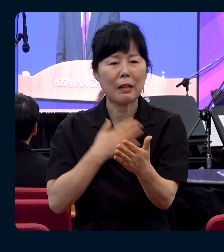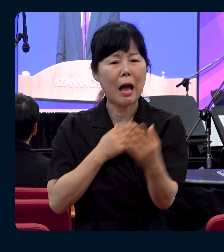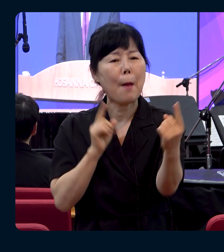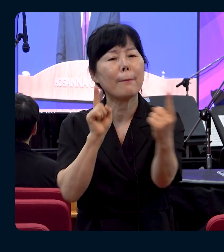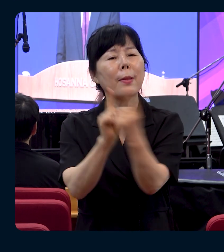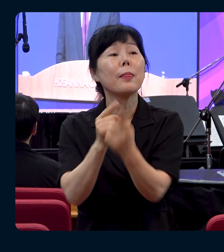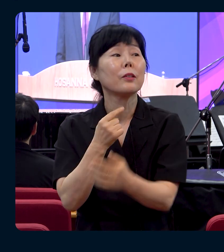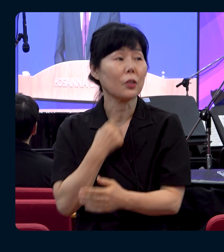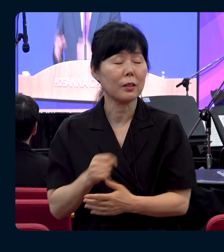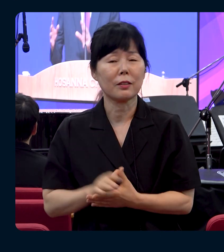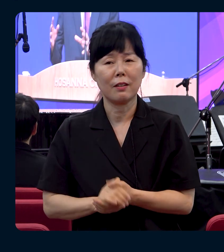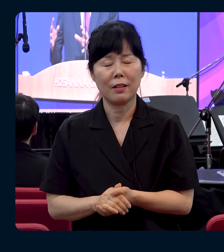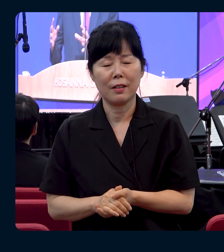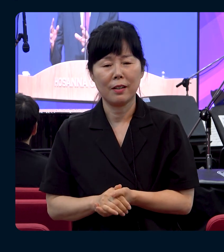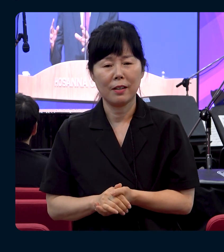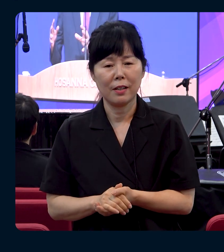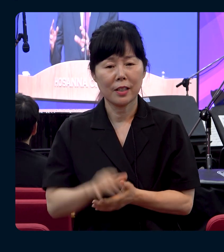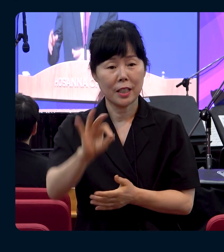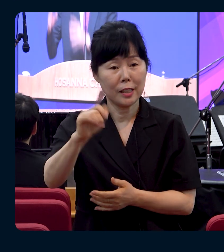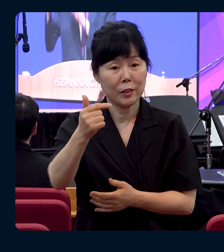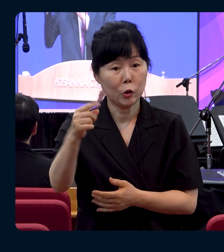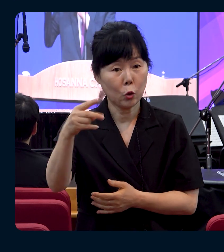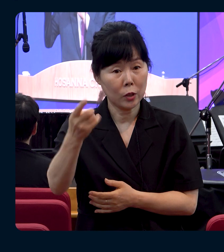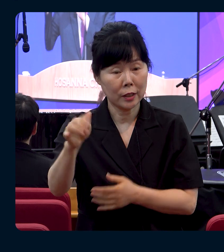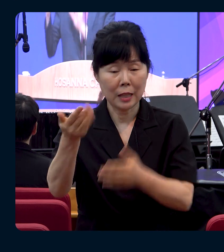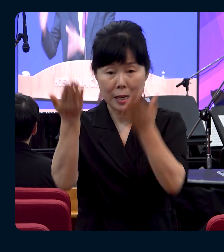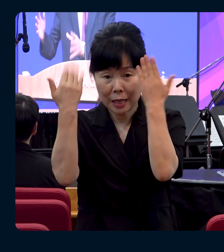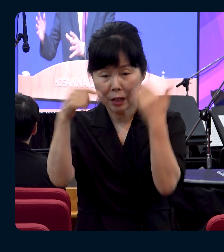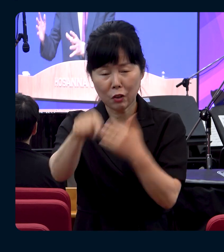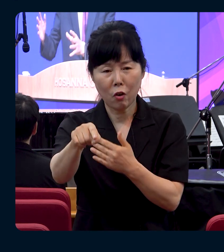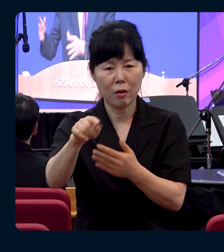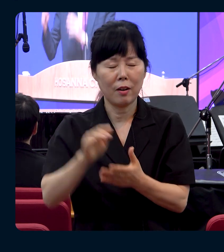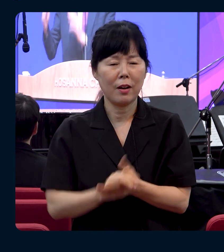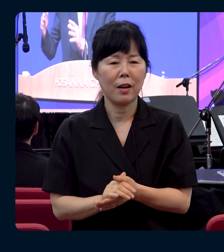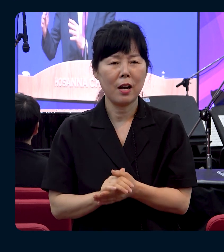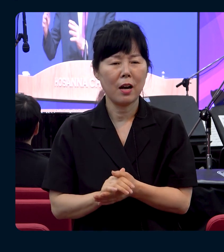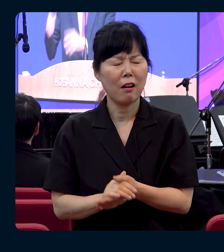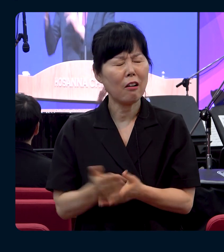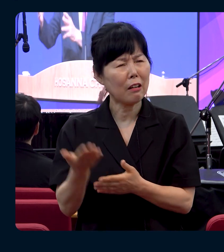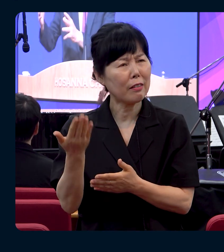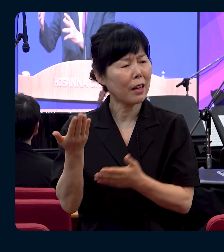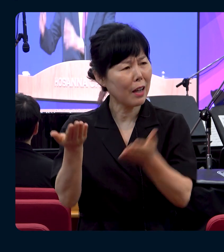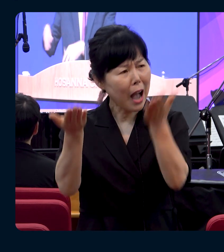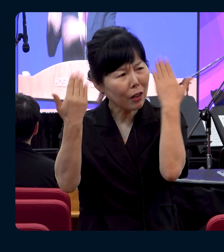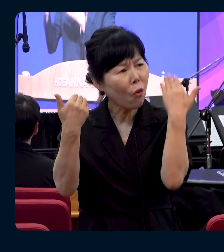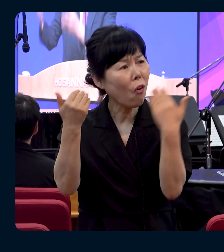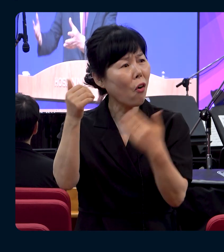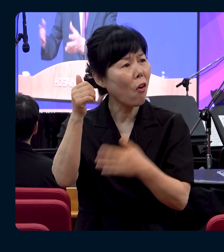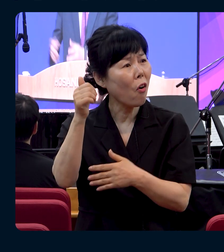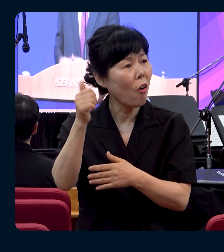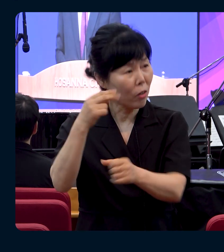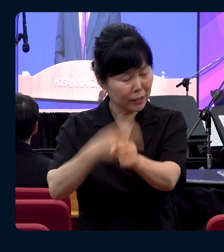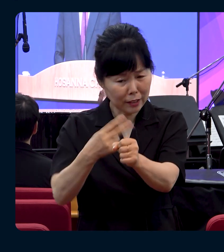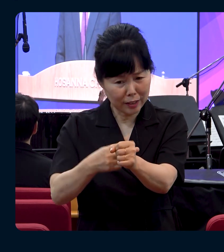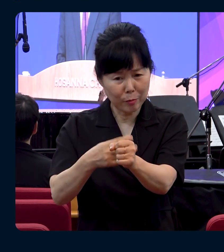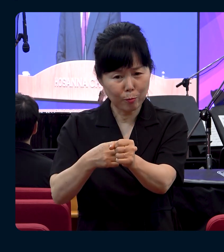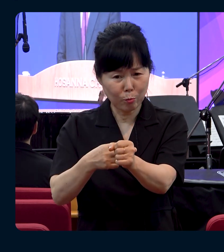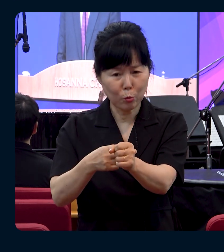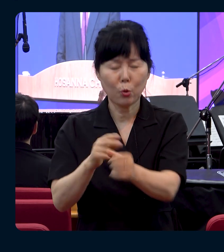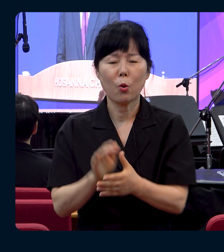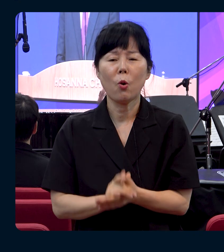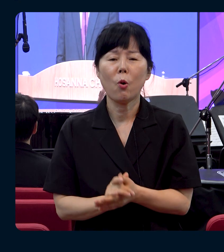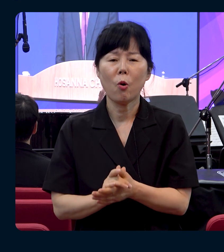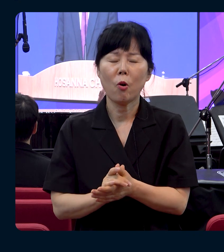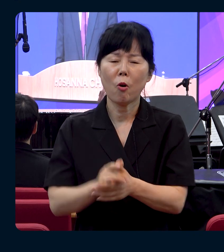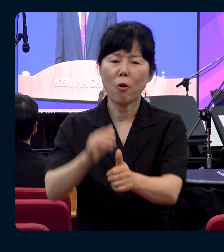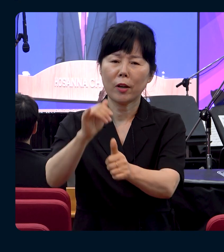있었습니다. 그 학교는 장로님이 안식년이 있을 때 그때 가서 이제 1년 동안 섬긴 적이